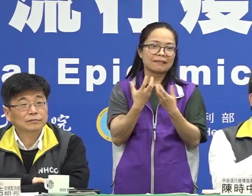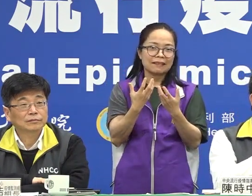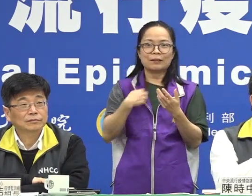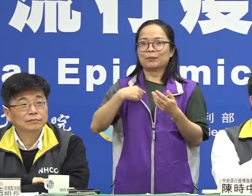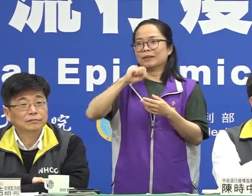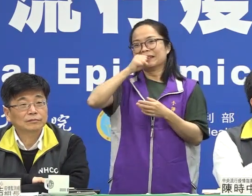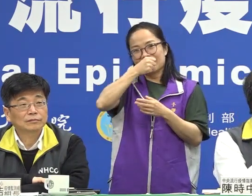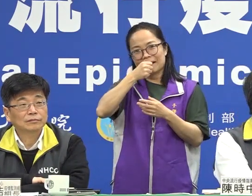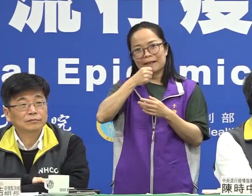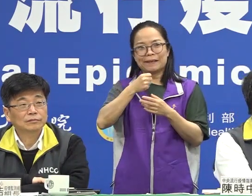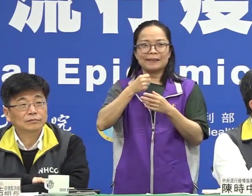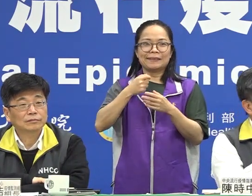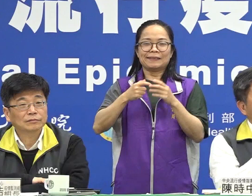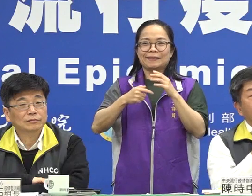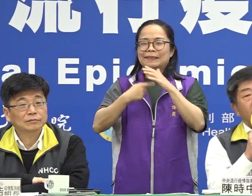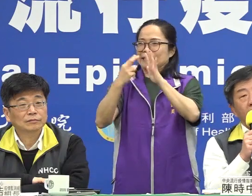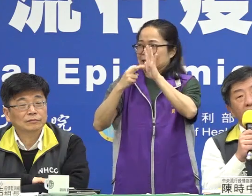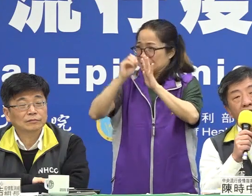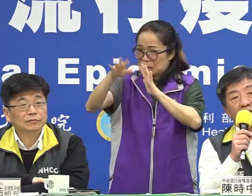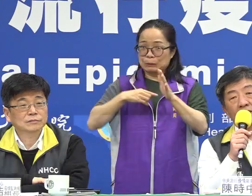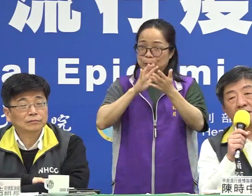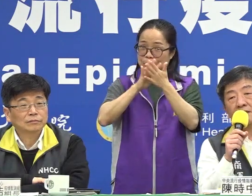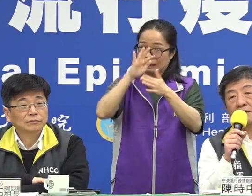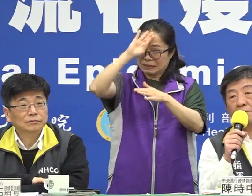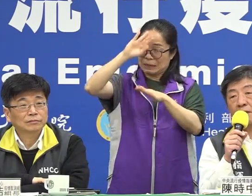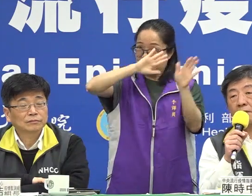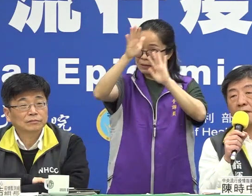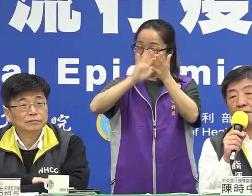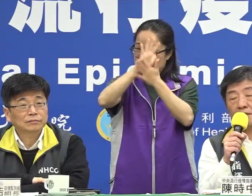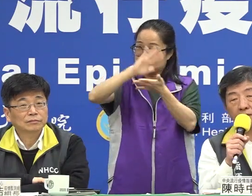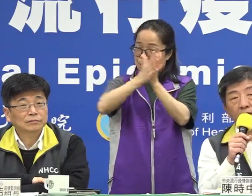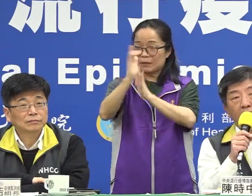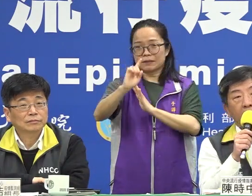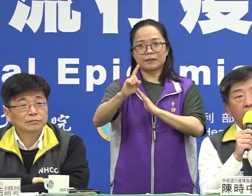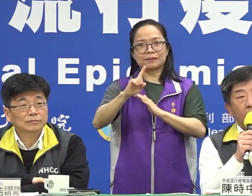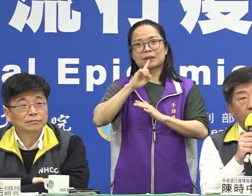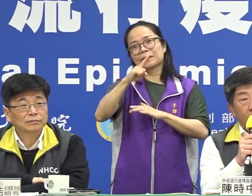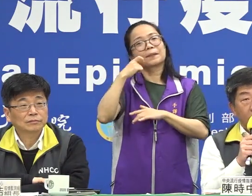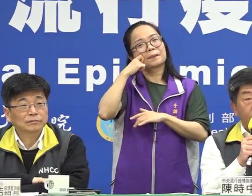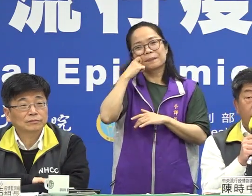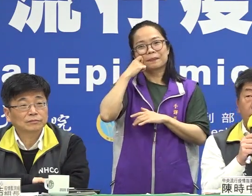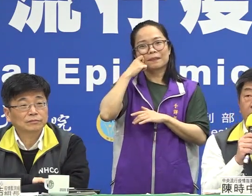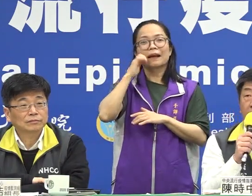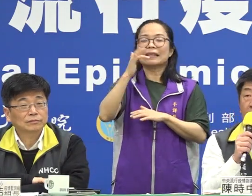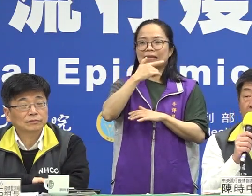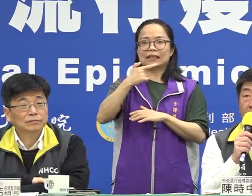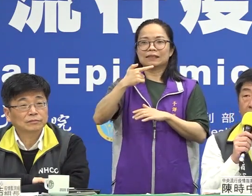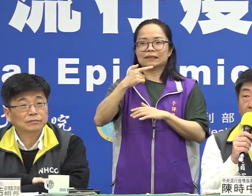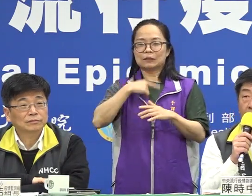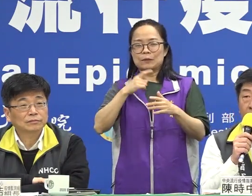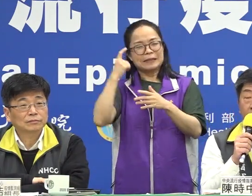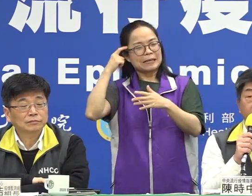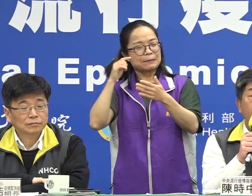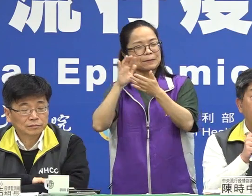台湾，我们更没有办法去预测整个疫情的变化。但是，我们做最坏的